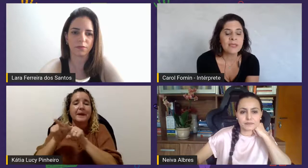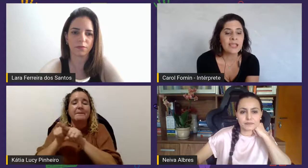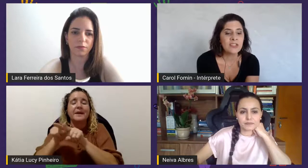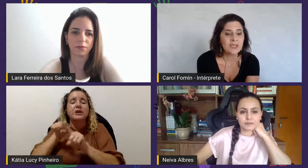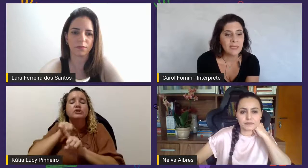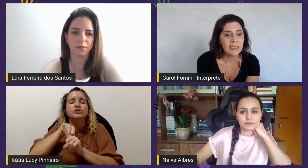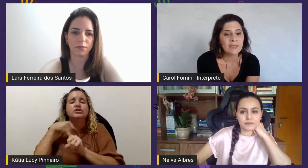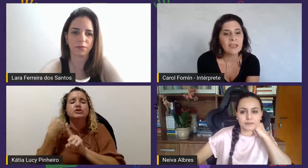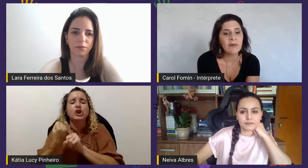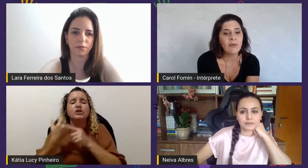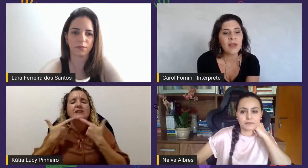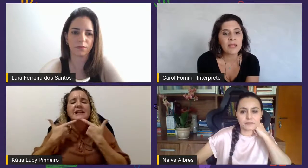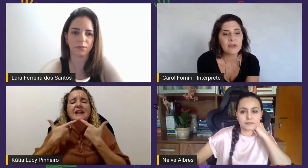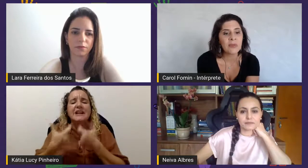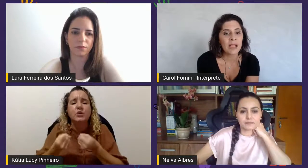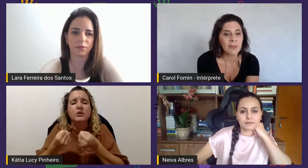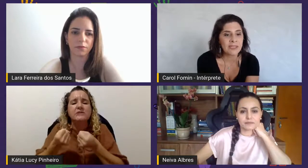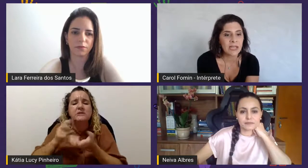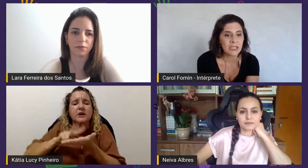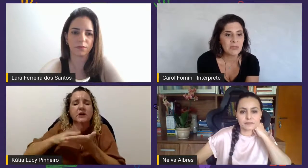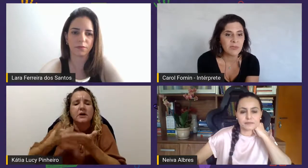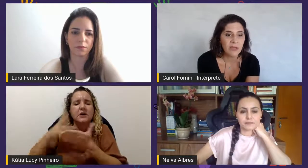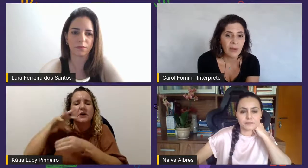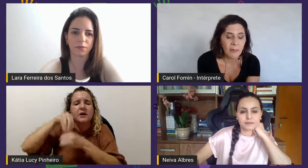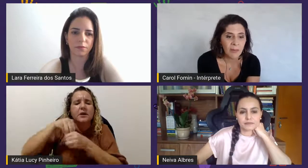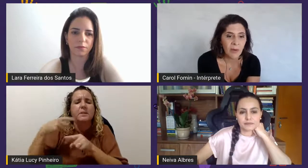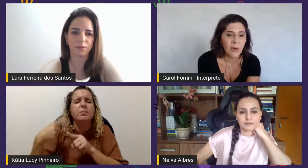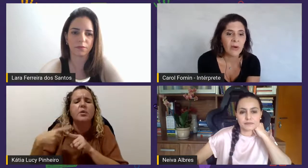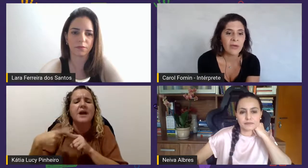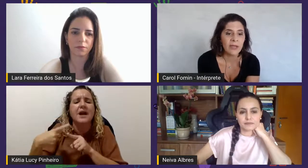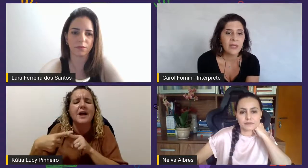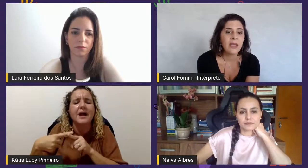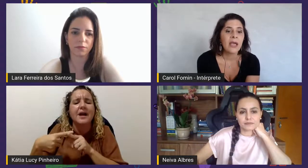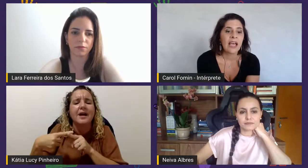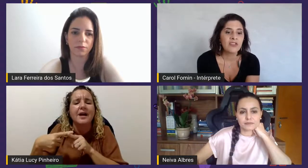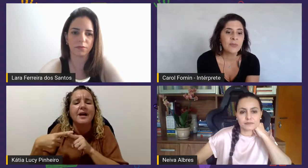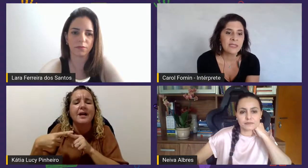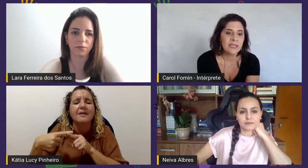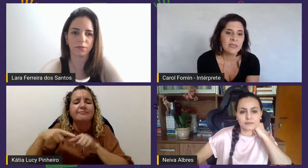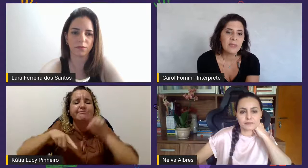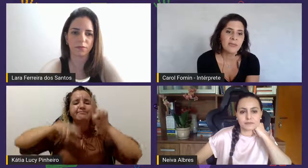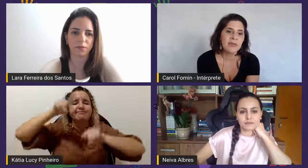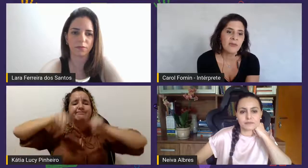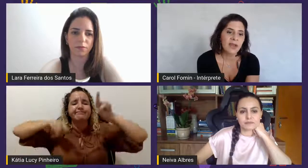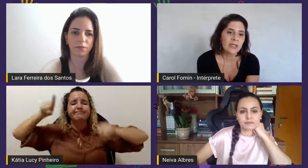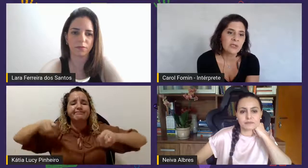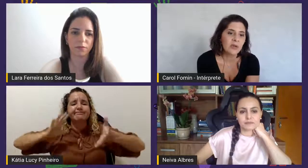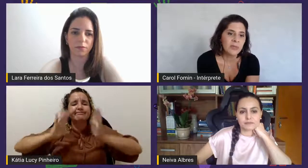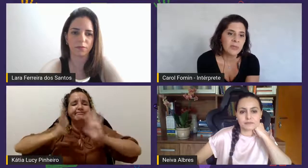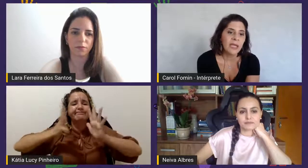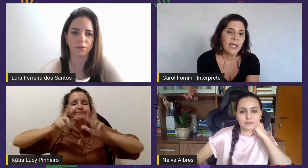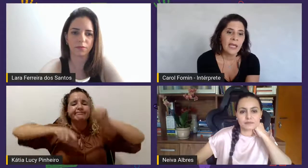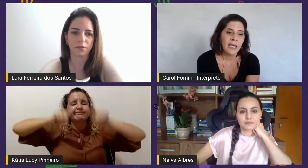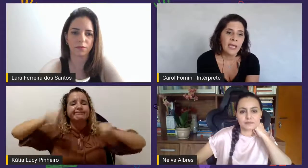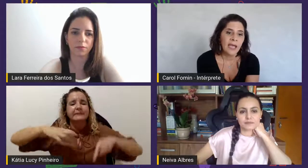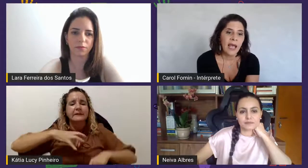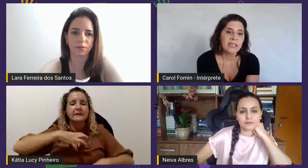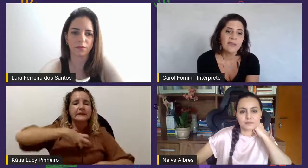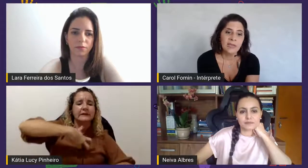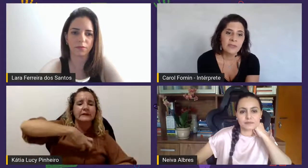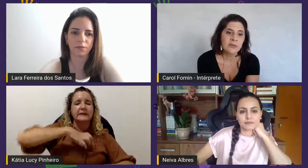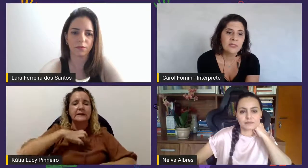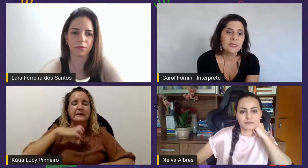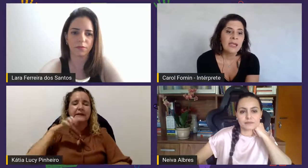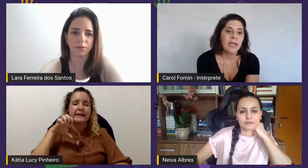E a gente pensar em disciplinas que vão falar sobre a capacidade de memória, a gente pensar em disciplinas que vão falar sobre